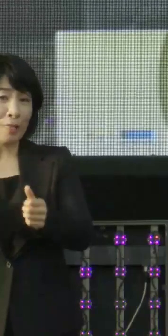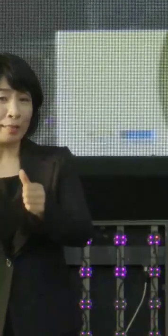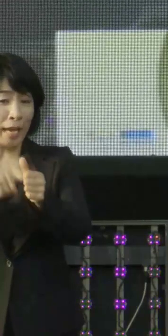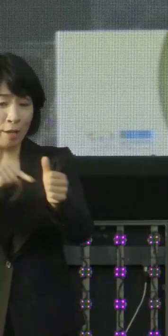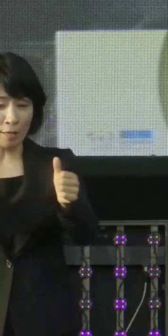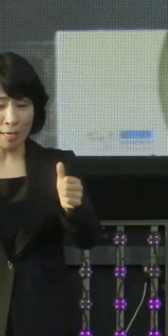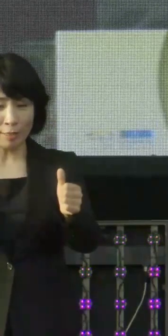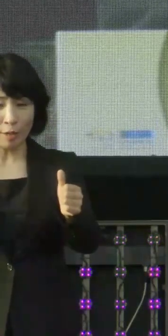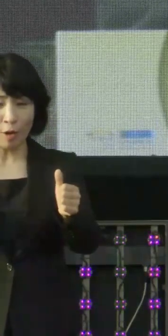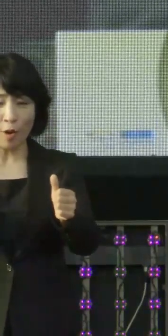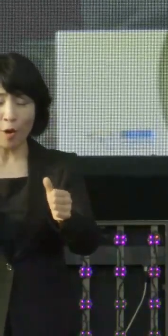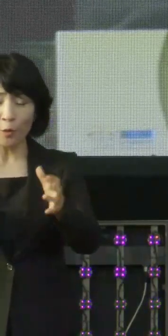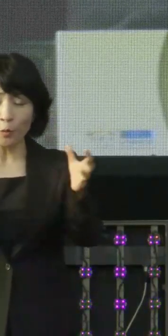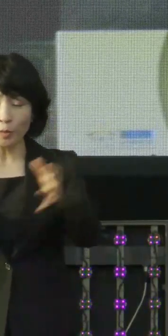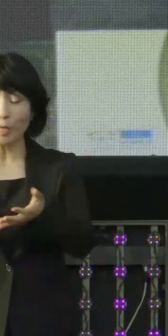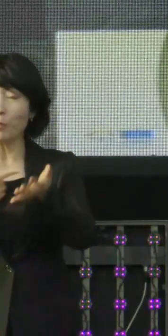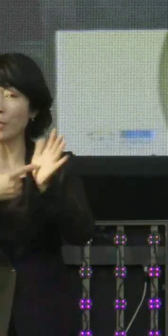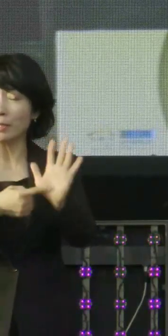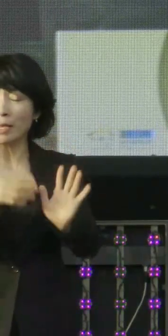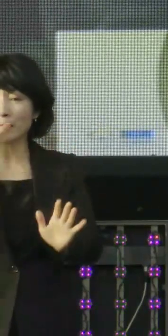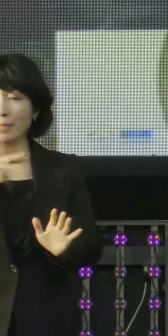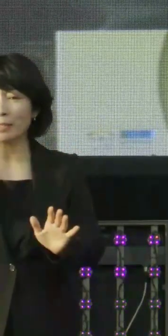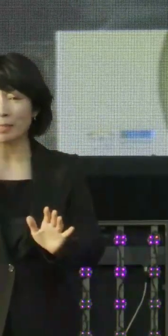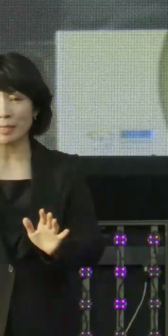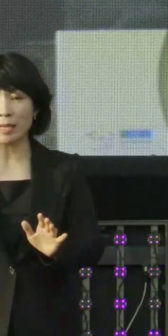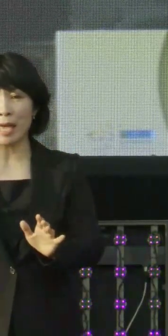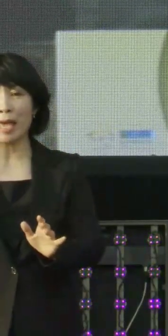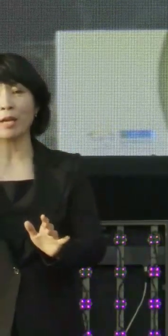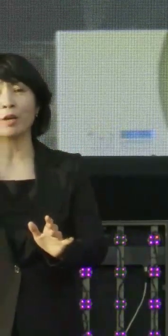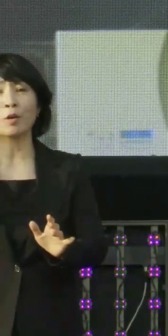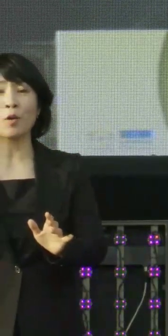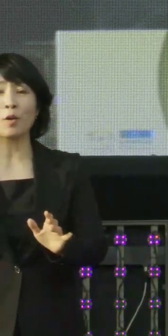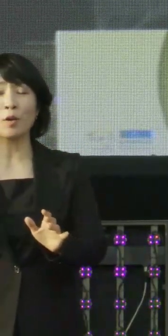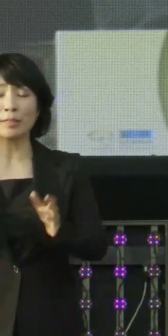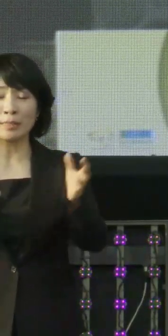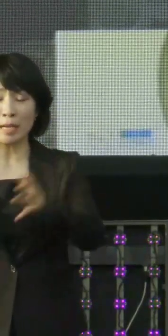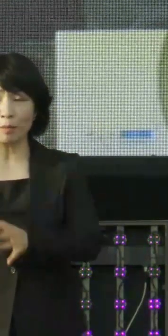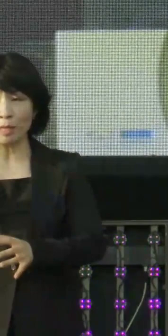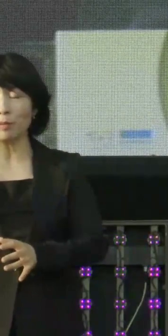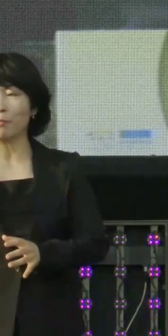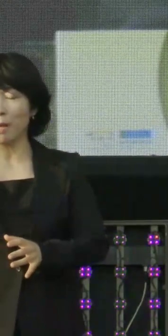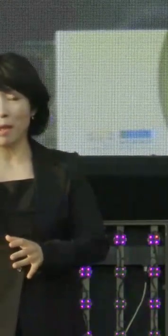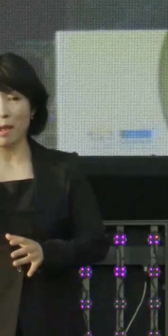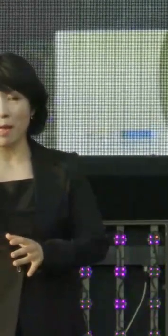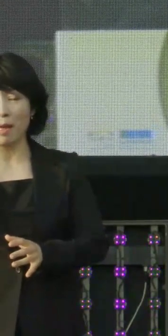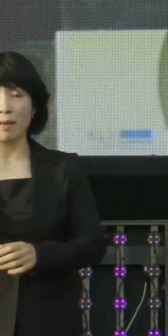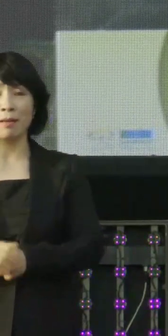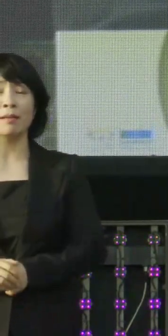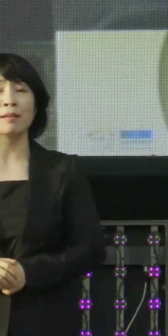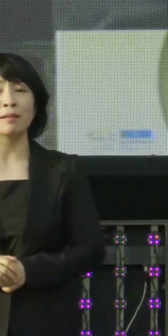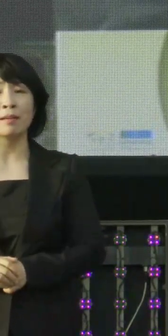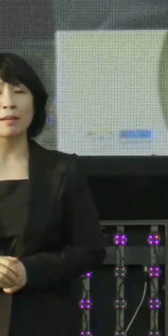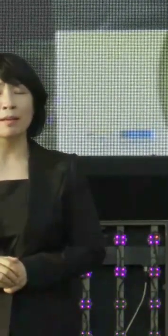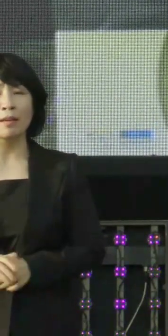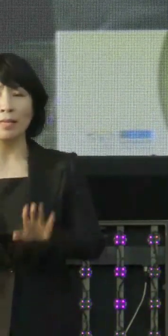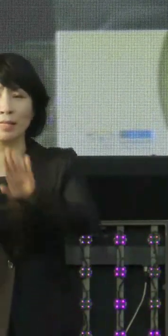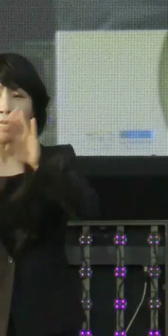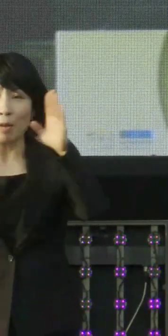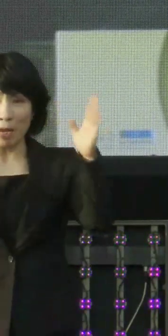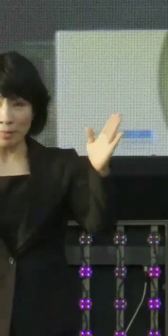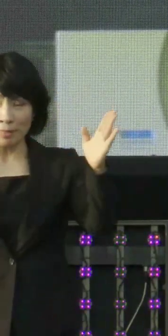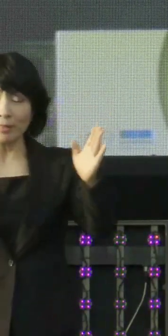자연에서 도자기가 피어나다 이천 에코세라믹스 제38회 이천시 도자기 축제